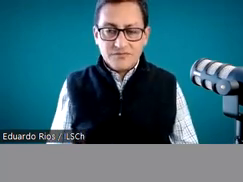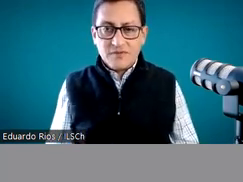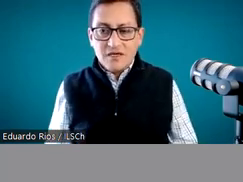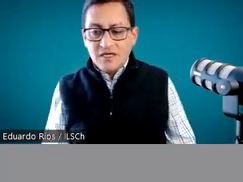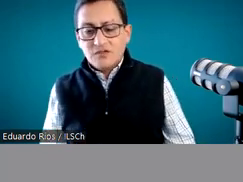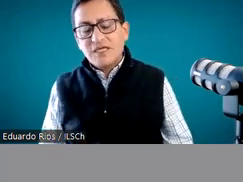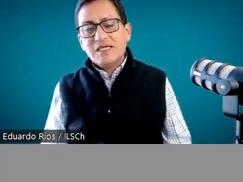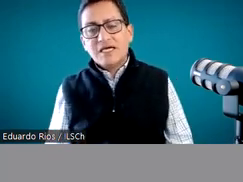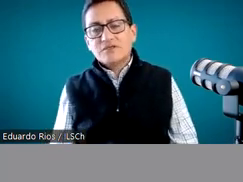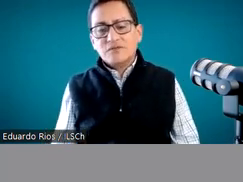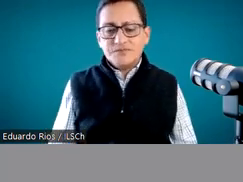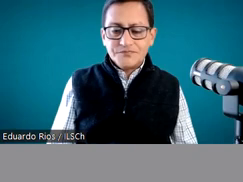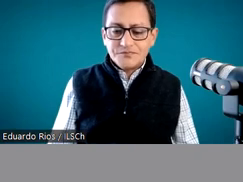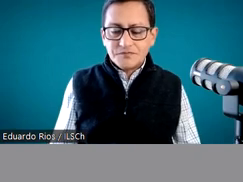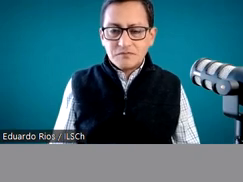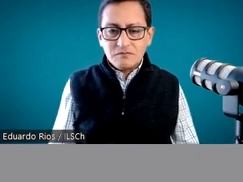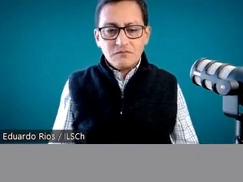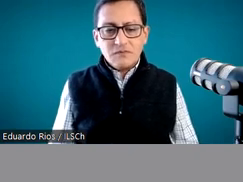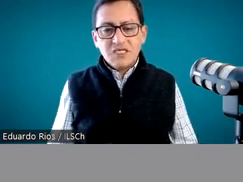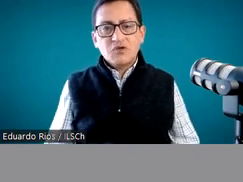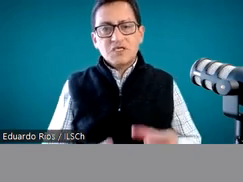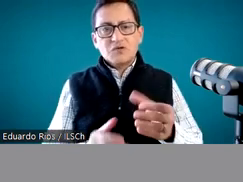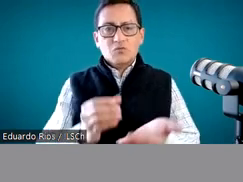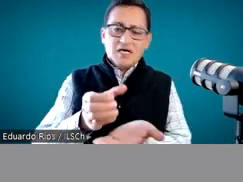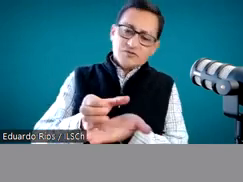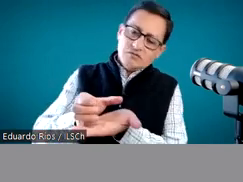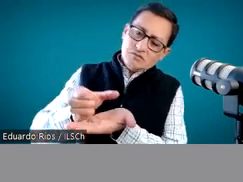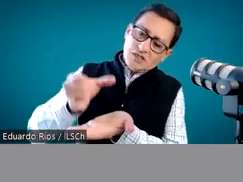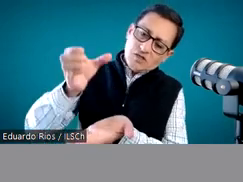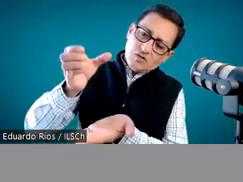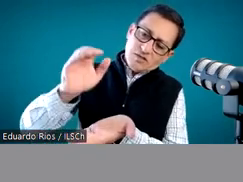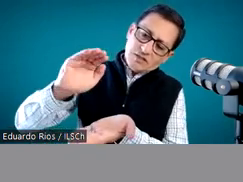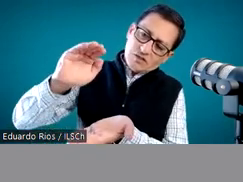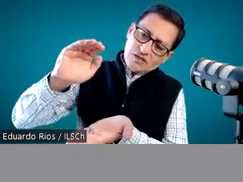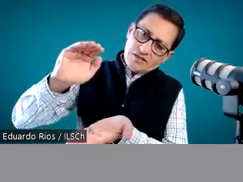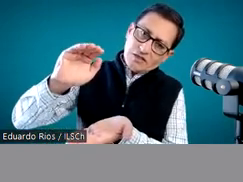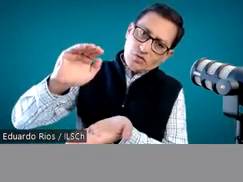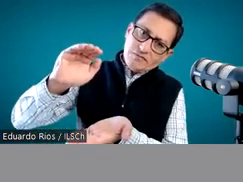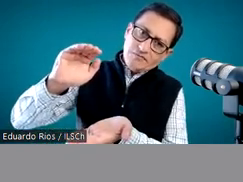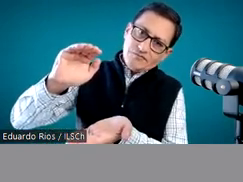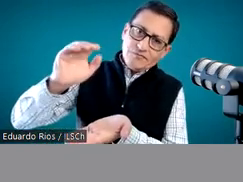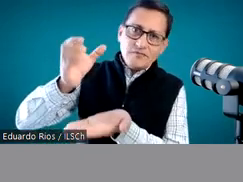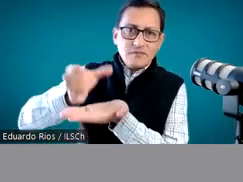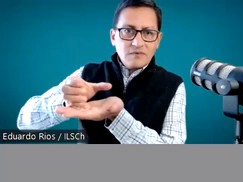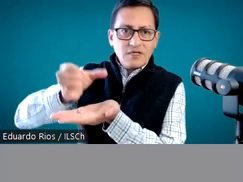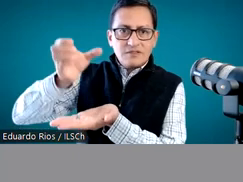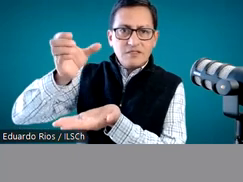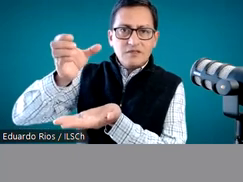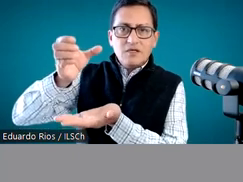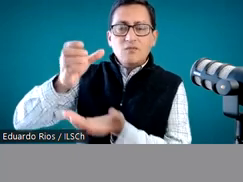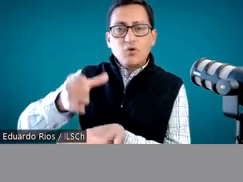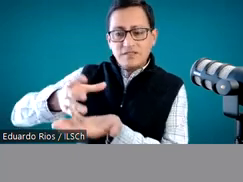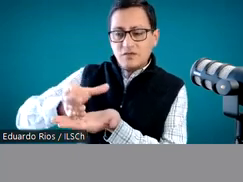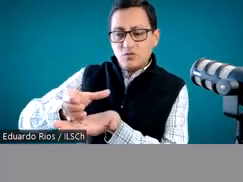clasificadores. Entonces, en este caso, dijimos que un vaso, tenemos aquí un vasito que es de esta altura,